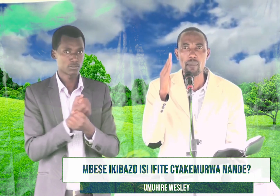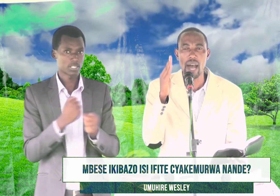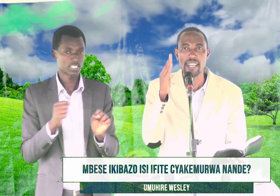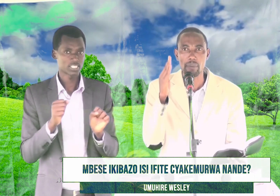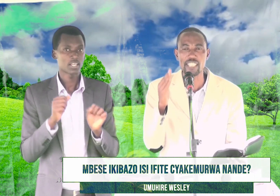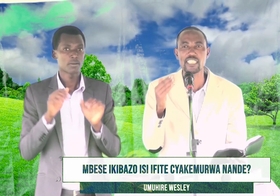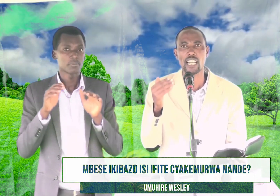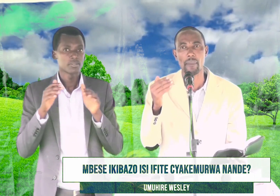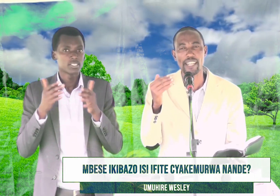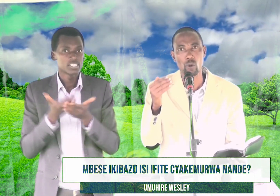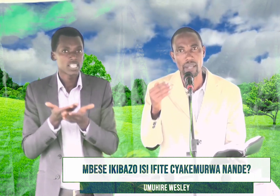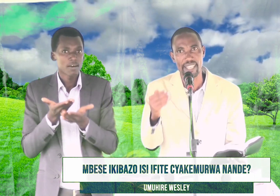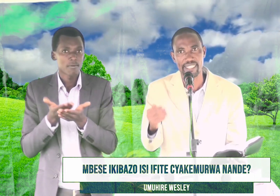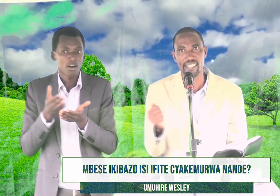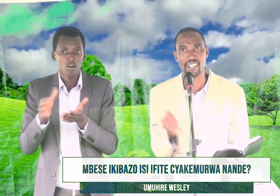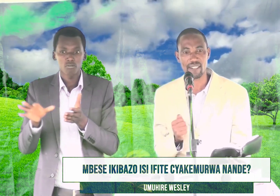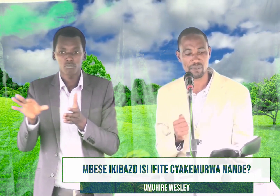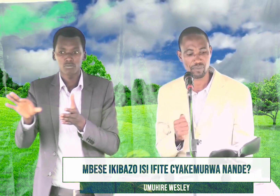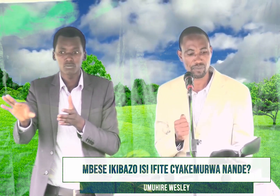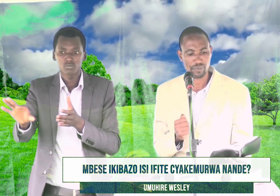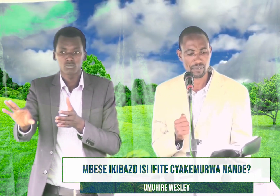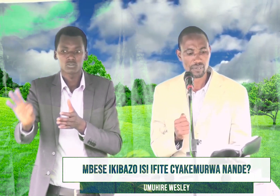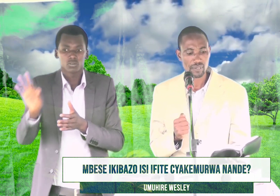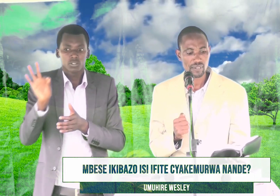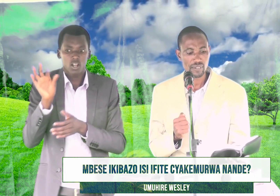ubuntu bw'imana bwinshi akaba ari ubegera